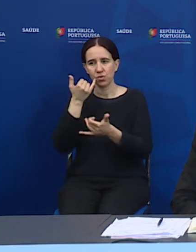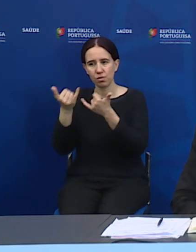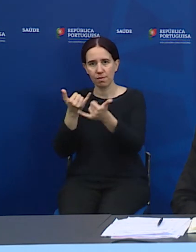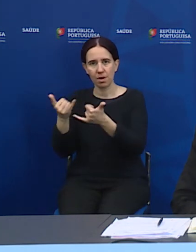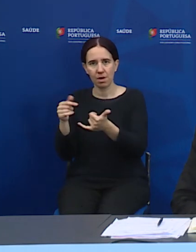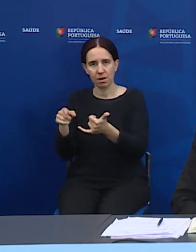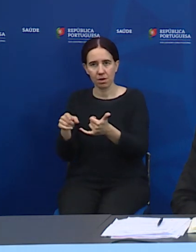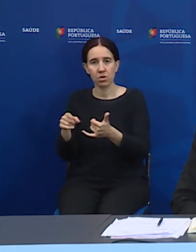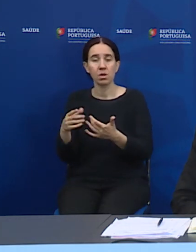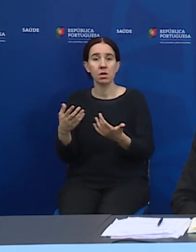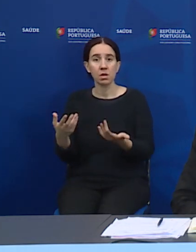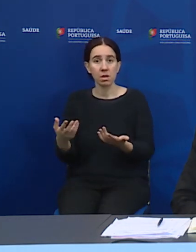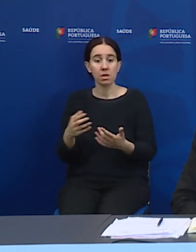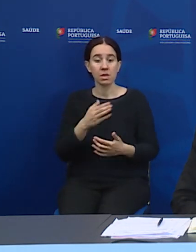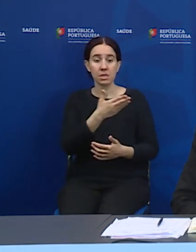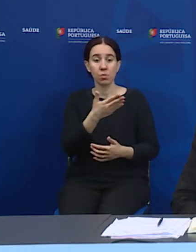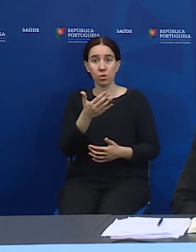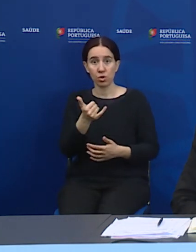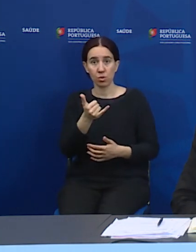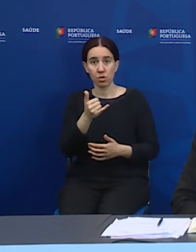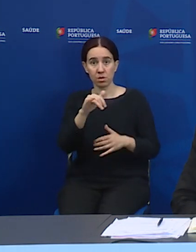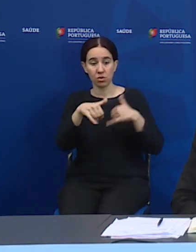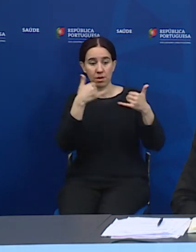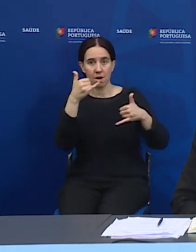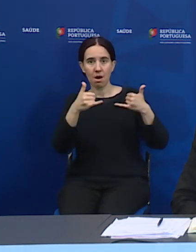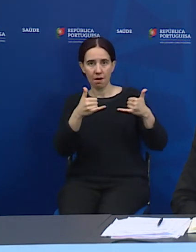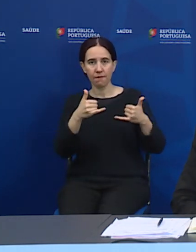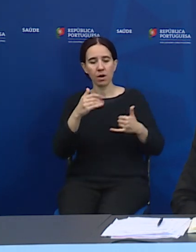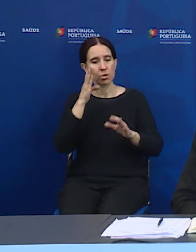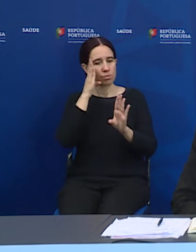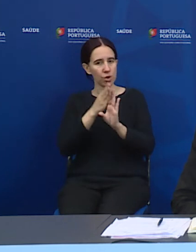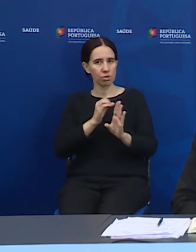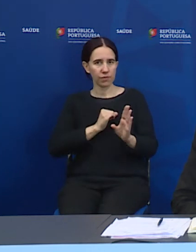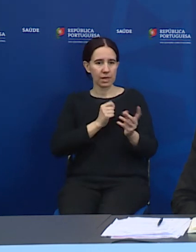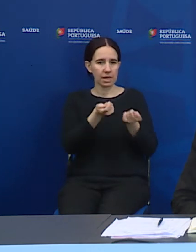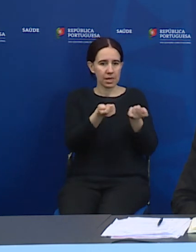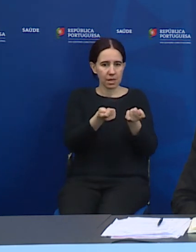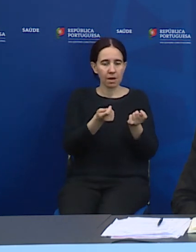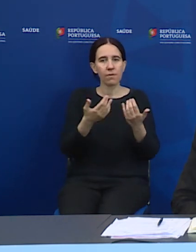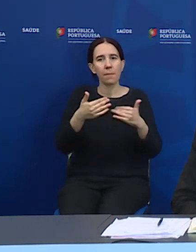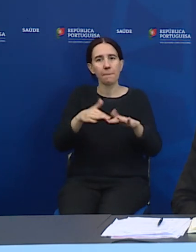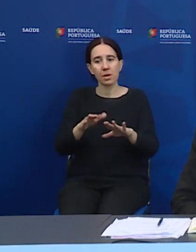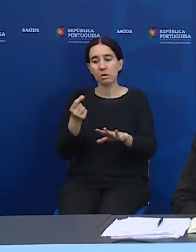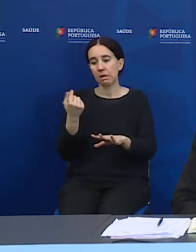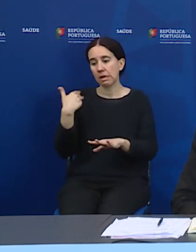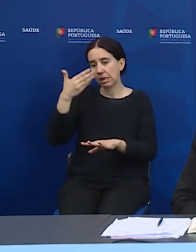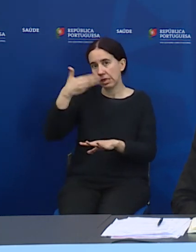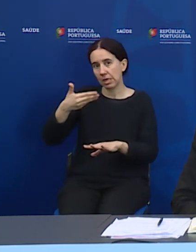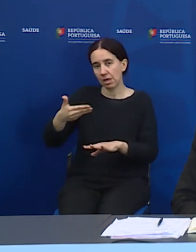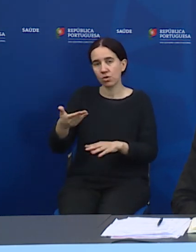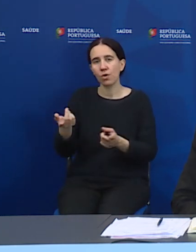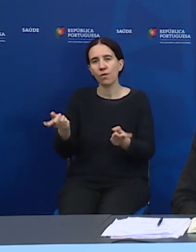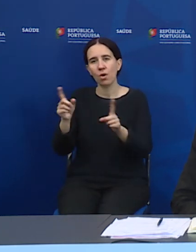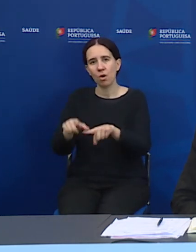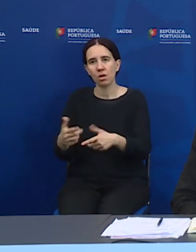chamadas que entrando através do 112 eram tratados pelos nossos psicólogos mas nos últimos dias temos